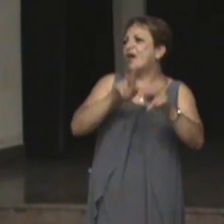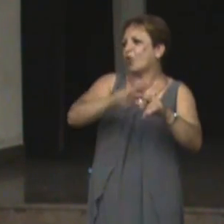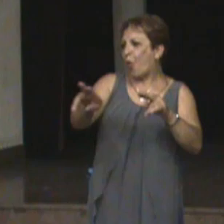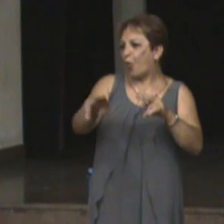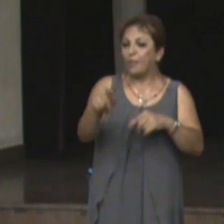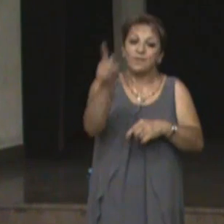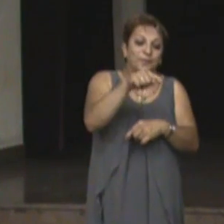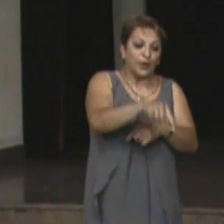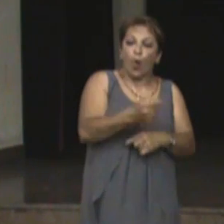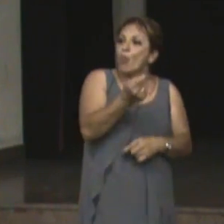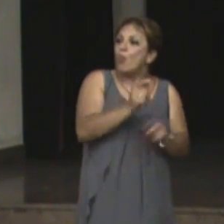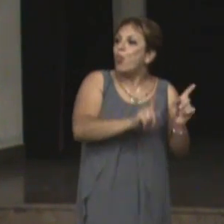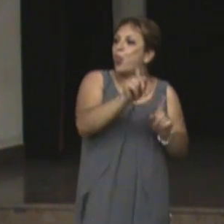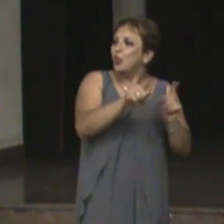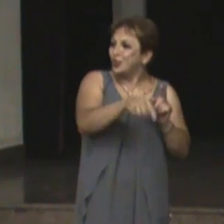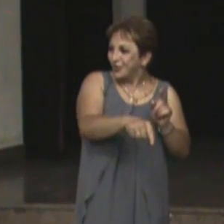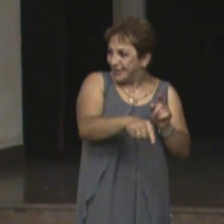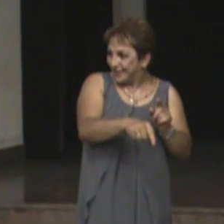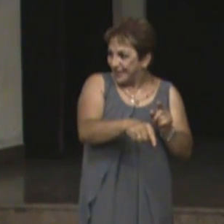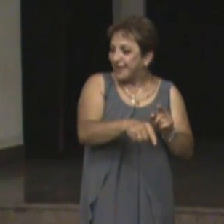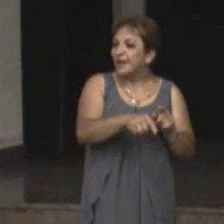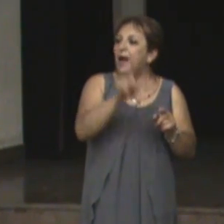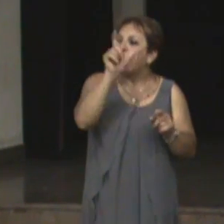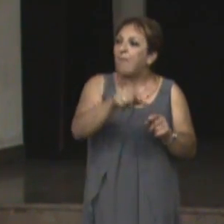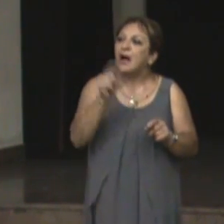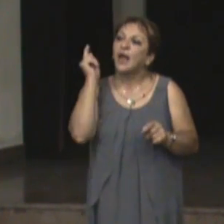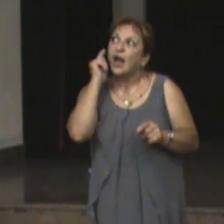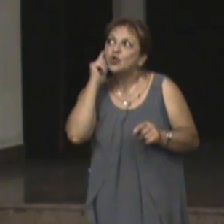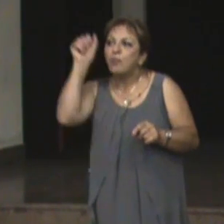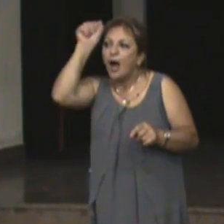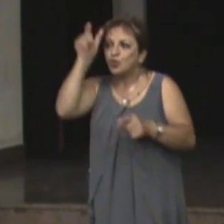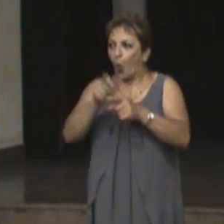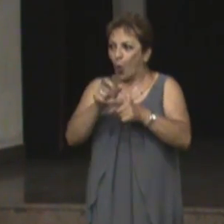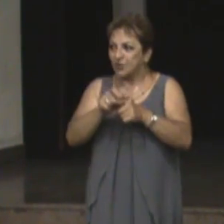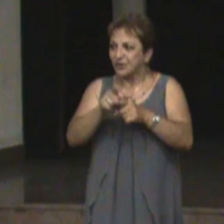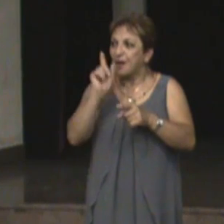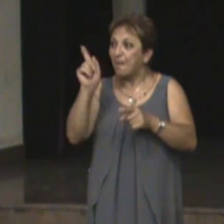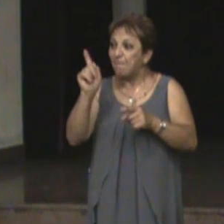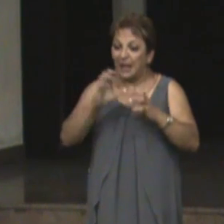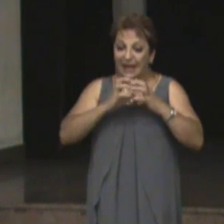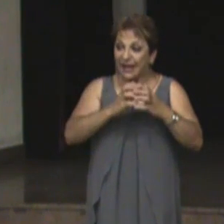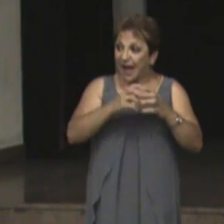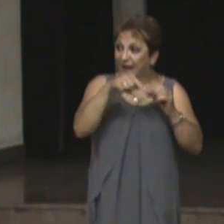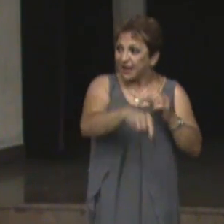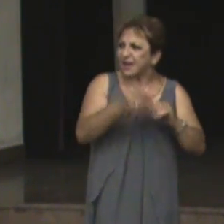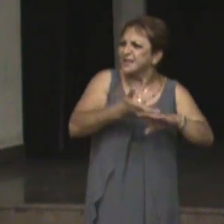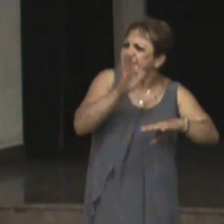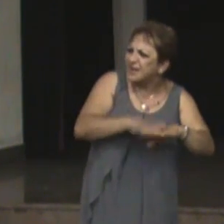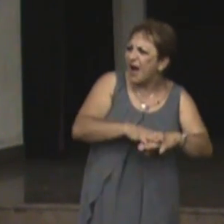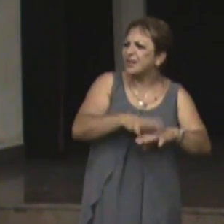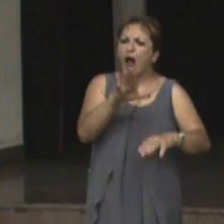Փշերով ծածկված հողը նման է այն մարդուն, որը լսում է Աստծո խոսքը, բայց երկրային կյանքի հոգսերը